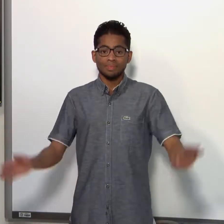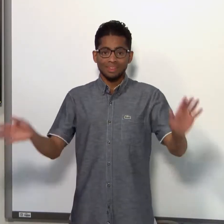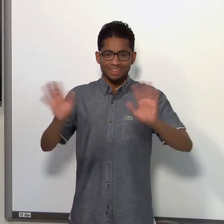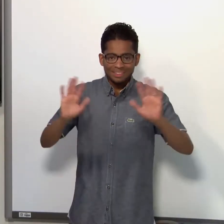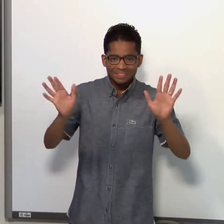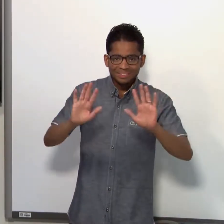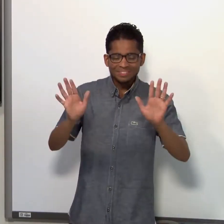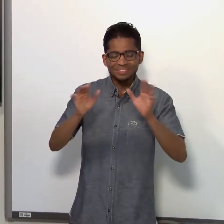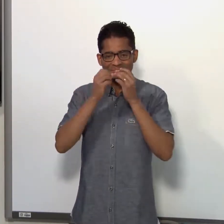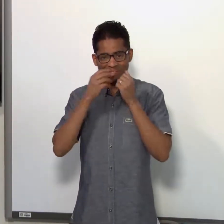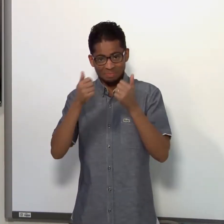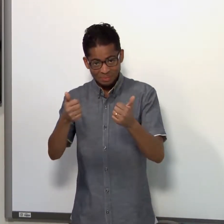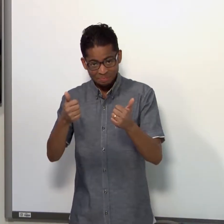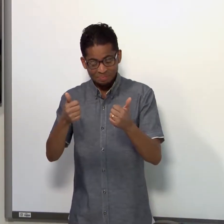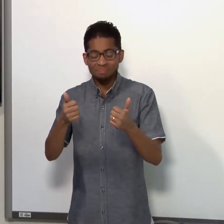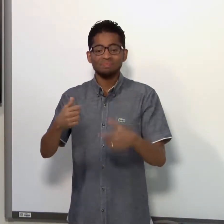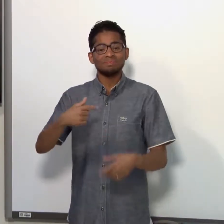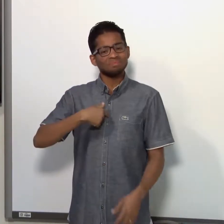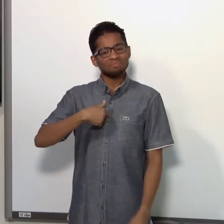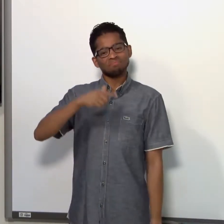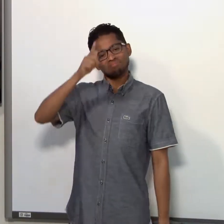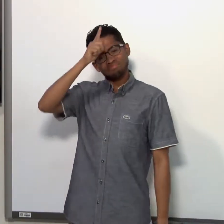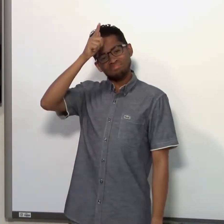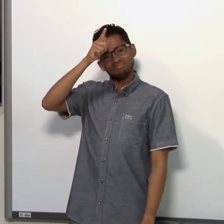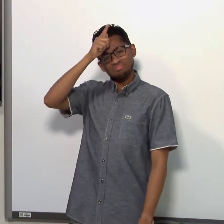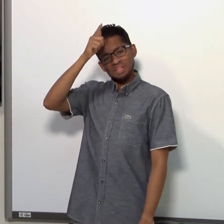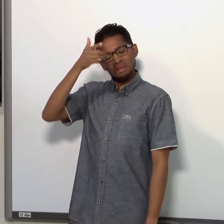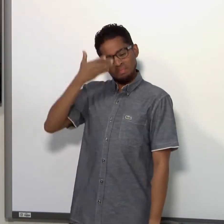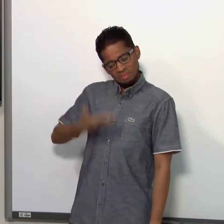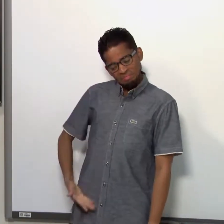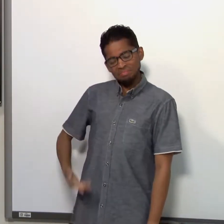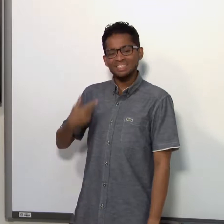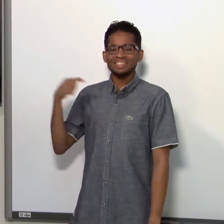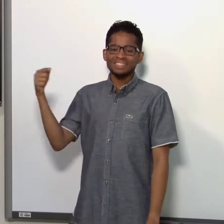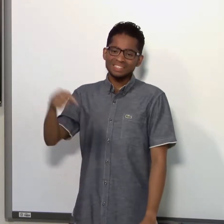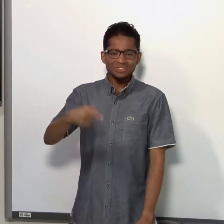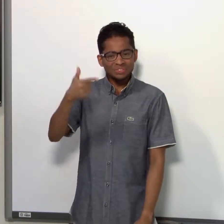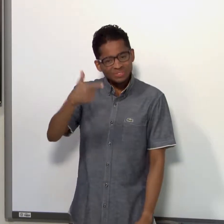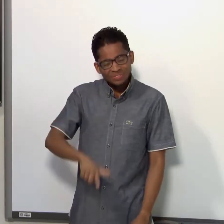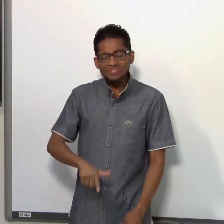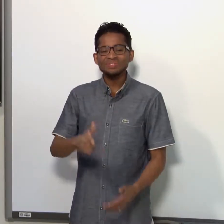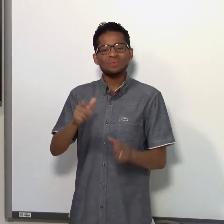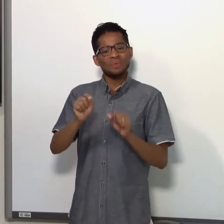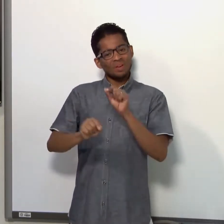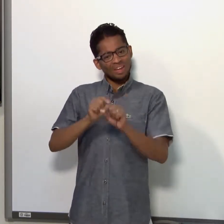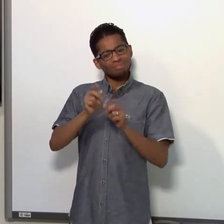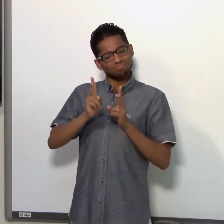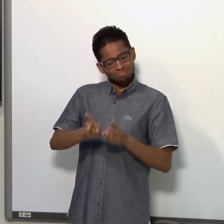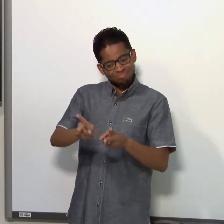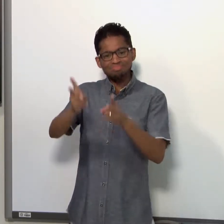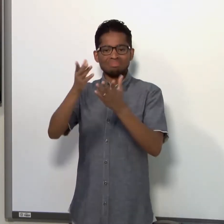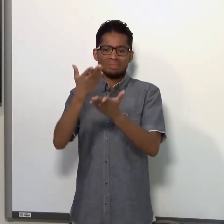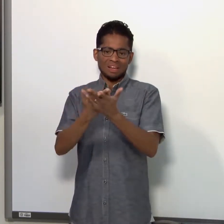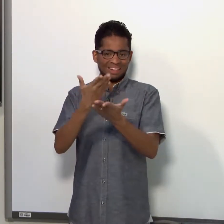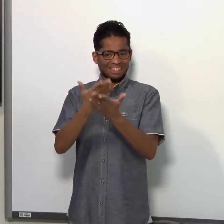Olá, tudo bem? Eu sou Guilherme, estou aqui novamente para darmos